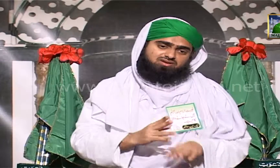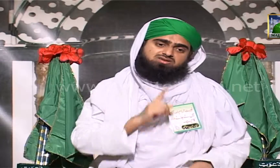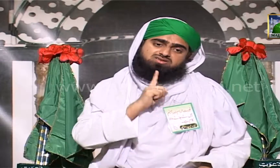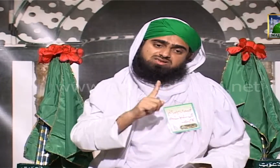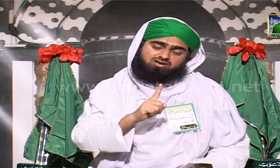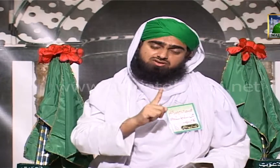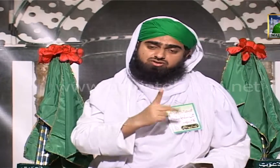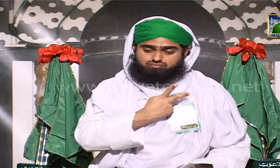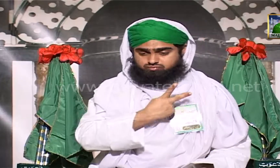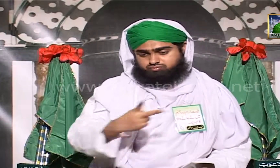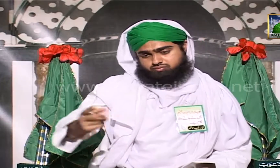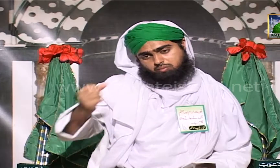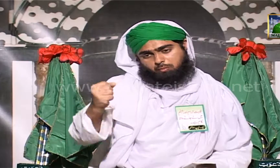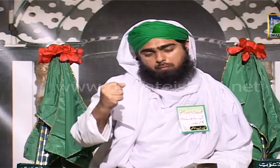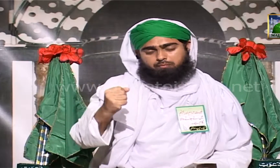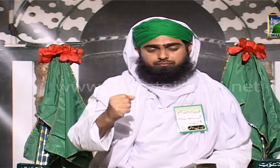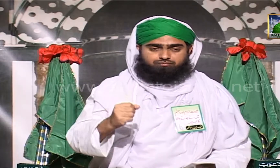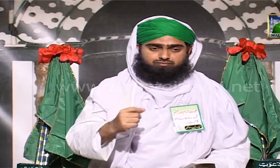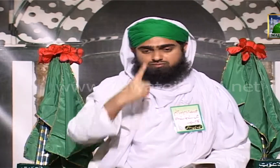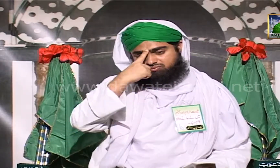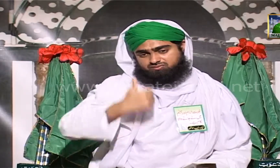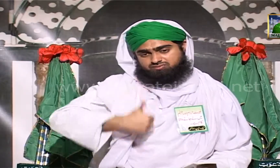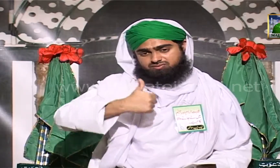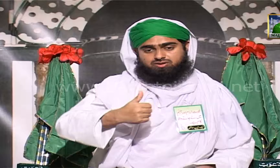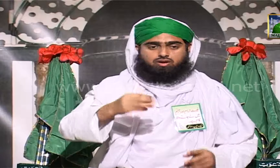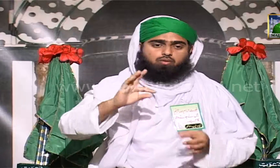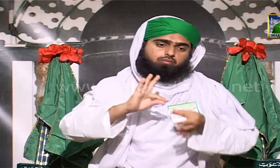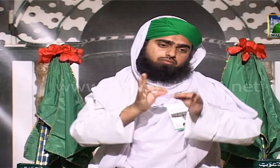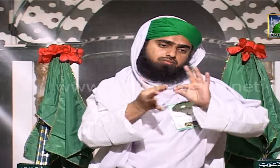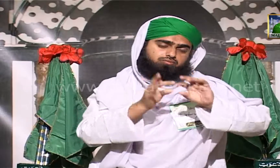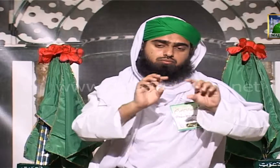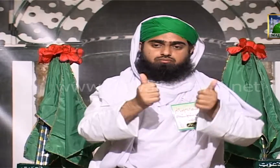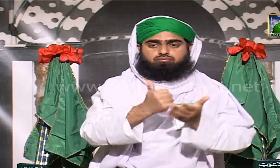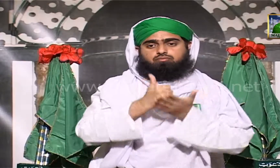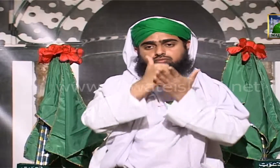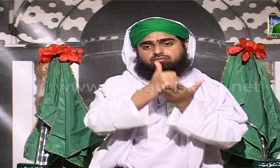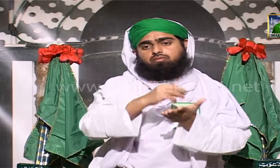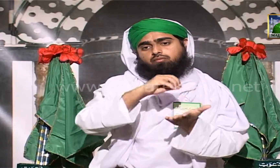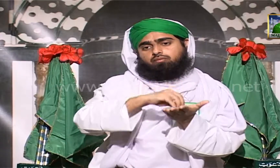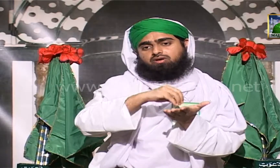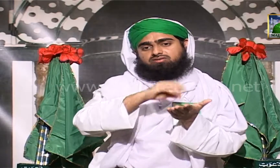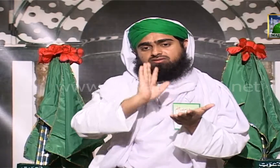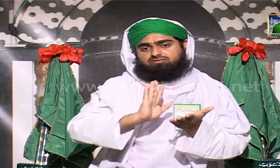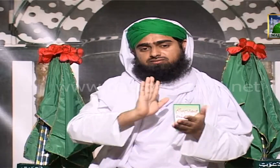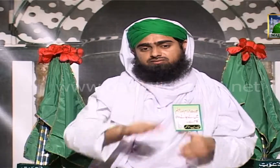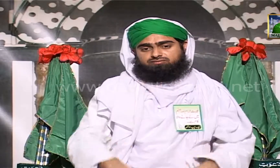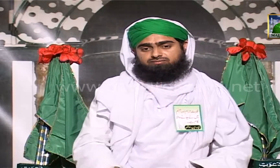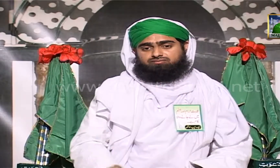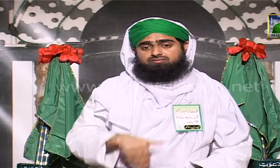گے تو اس عقیدت کو انشاءاللہ 4 چاند لگ جائیں گے۔ اور سچائی ہمیشہ سچائی